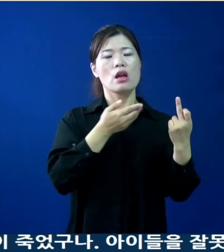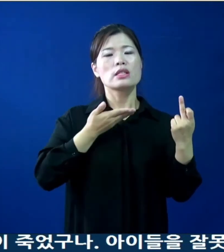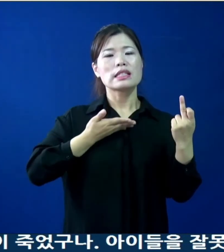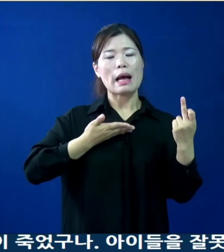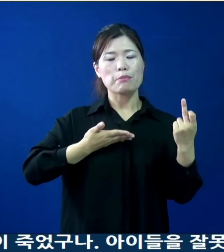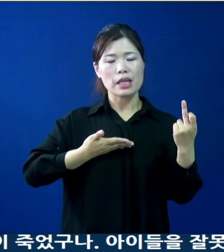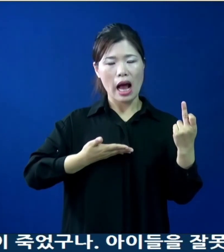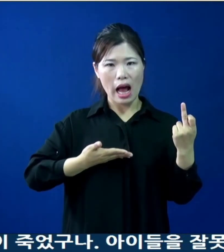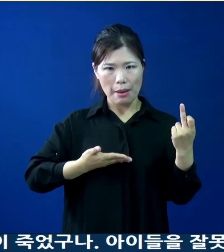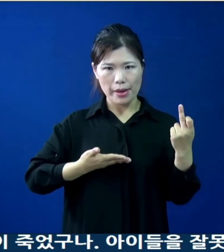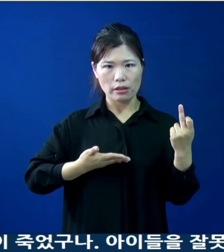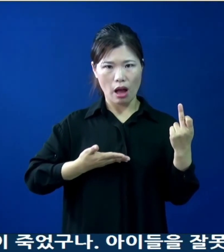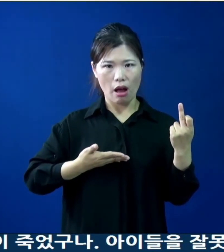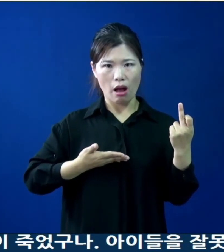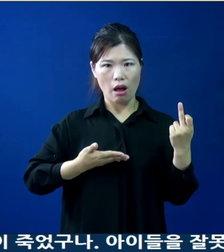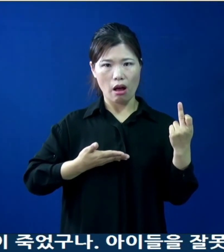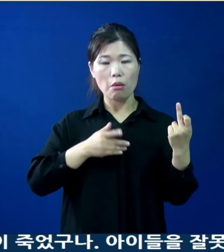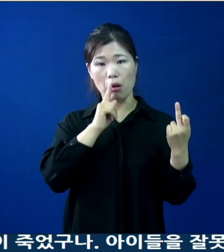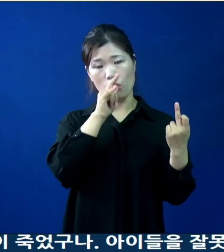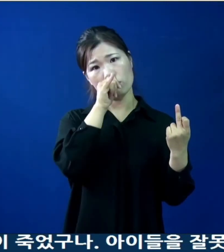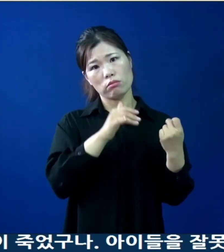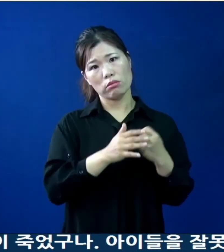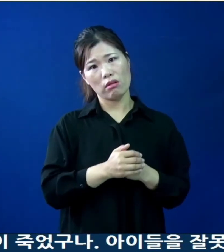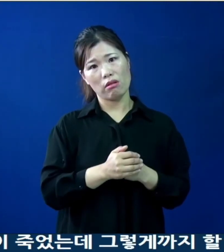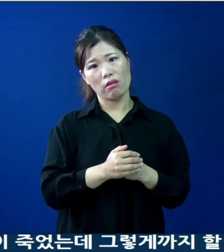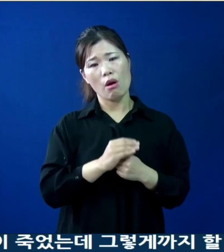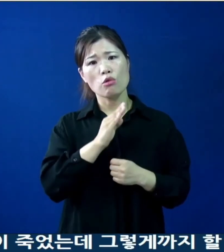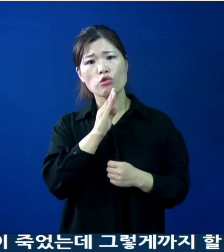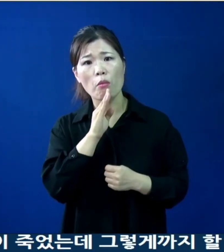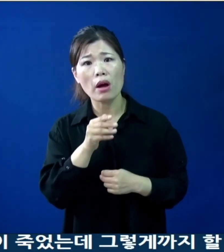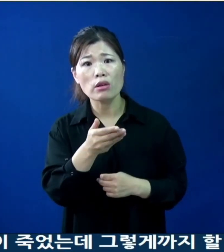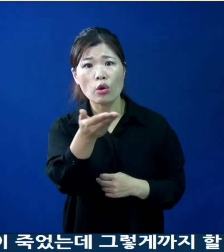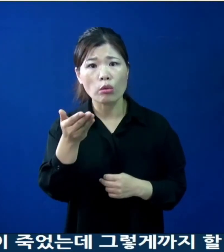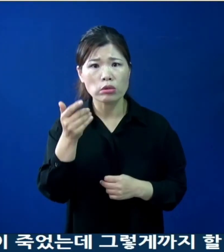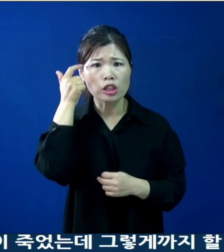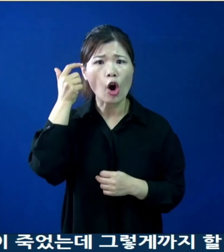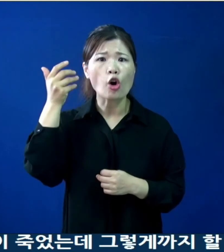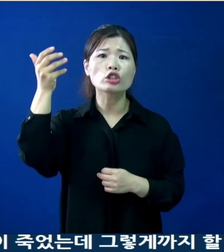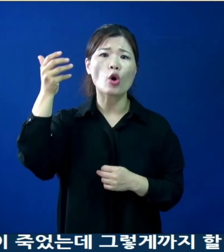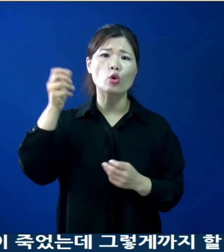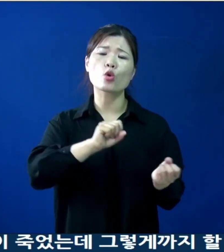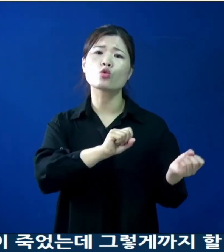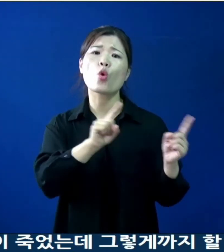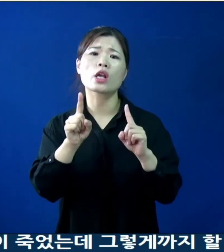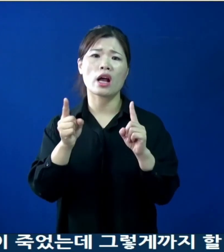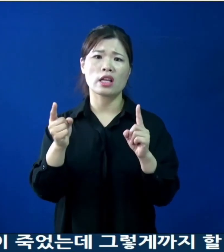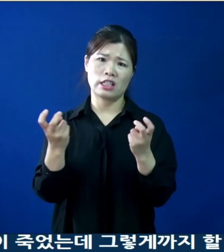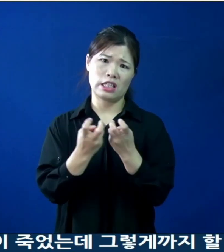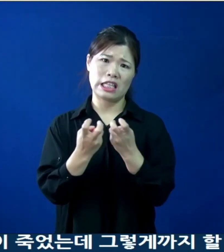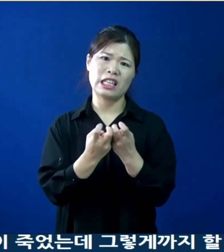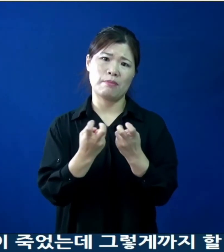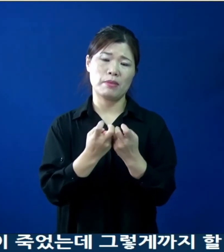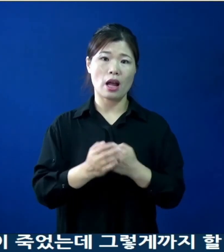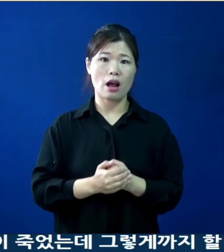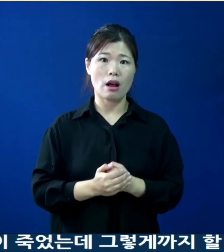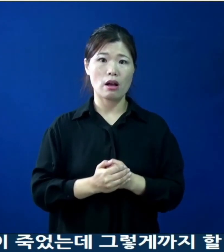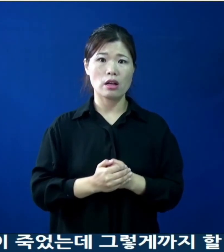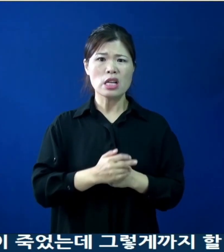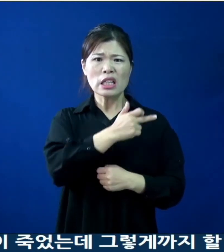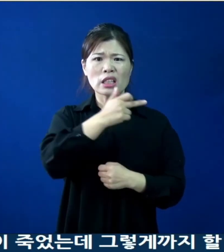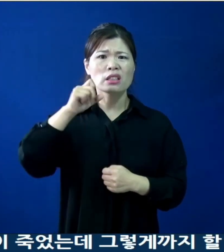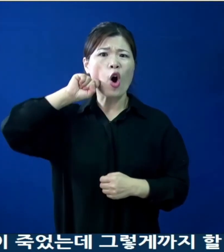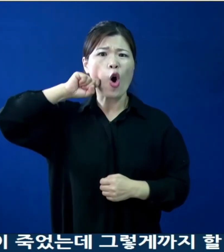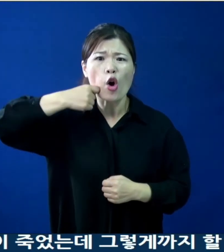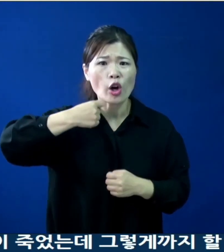겁니다. 여러분, 이게 영적으로 소생하는 길입니다. 큰 어려움